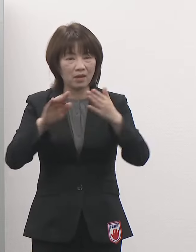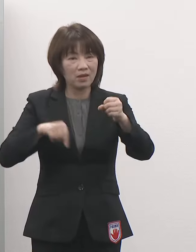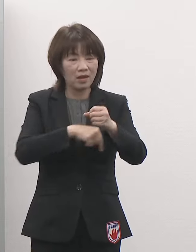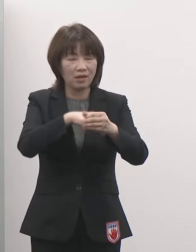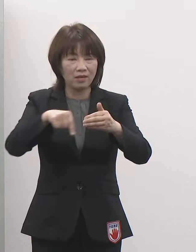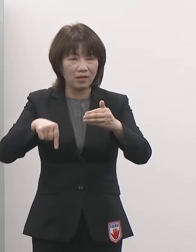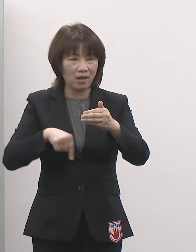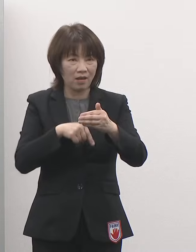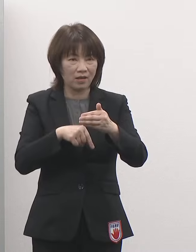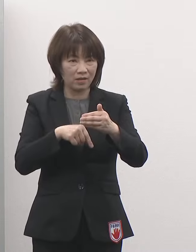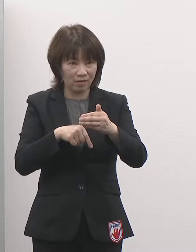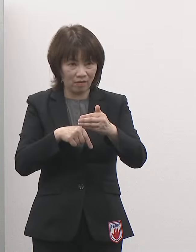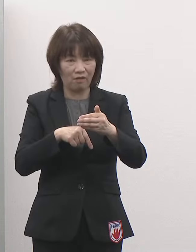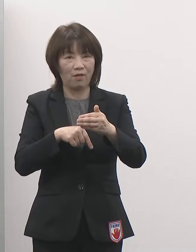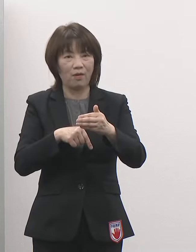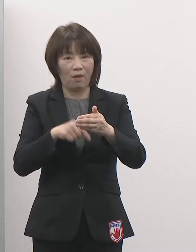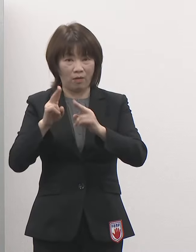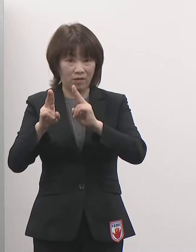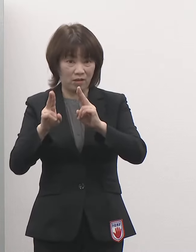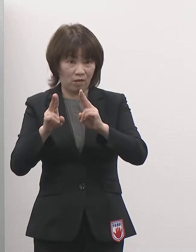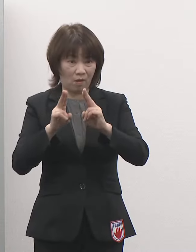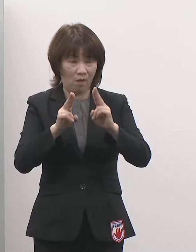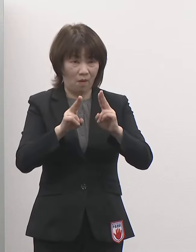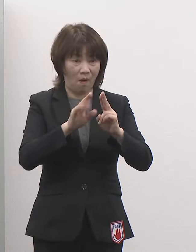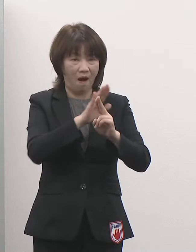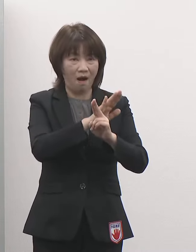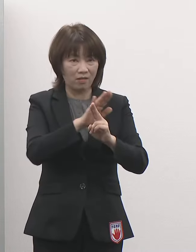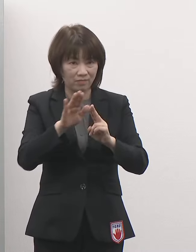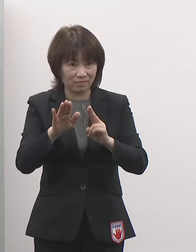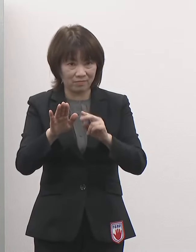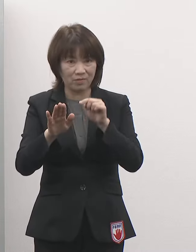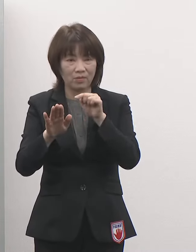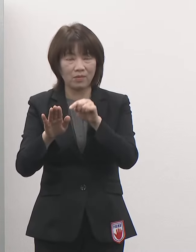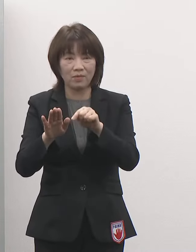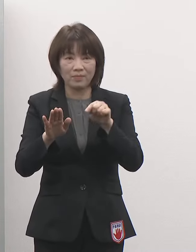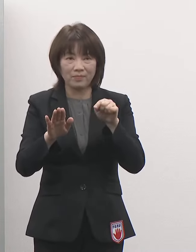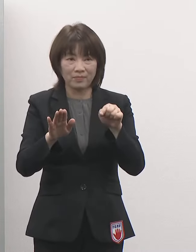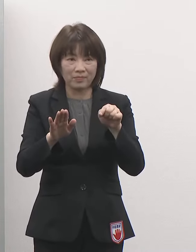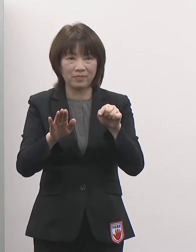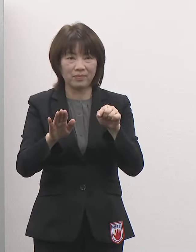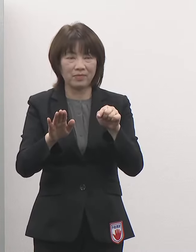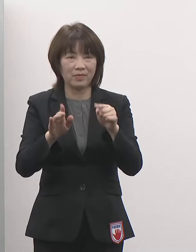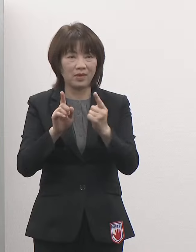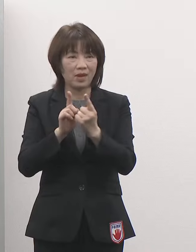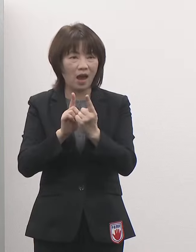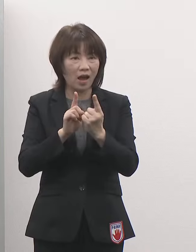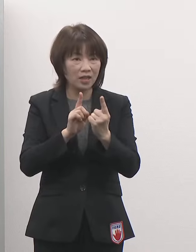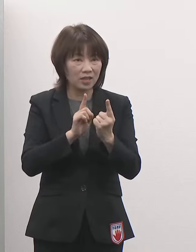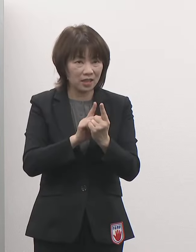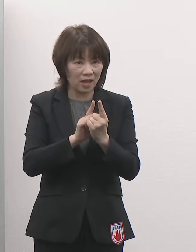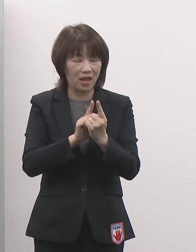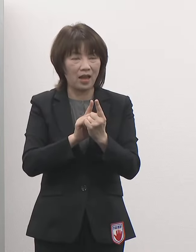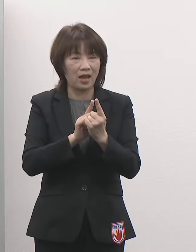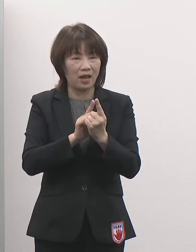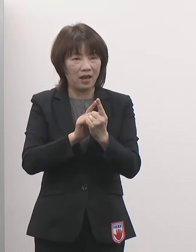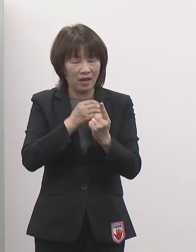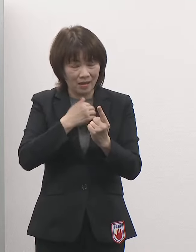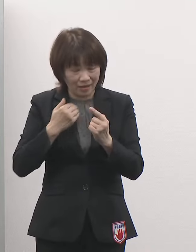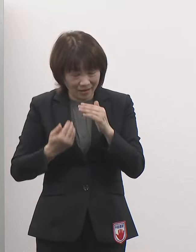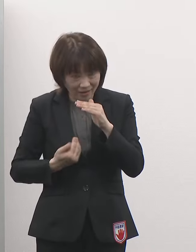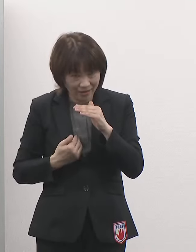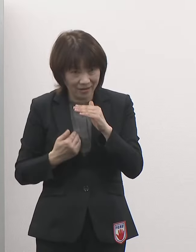その進出企業がありますが、その進出企業さんがですね、に対して、我々でき、